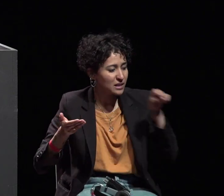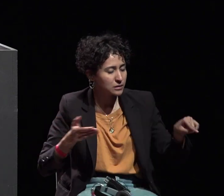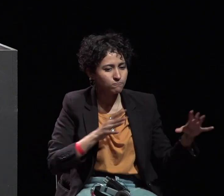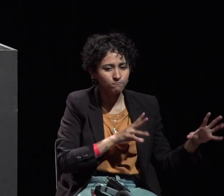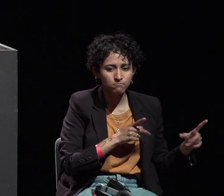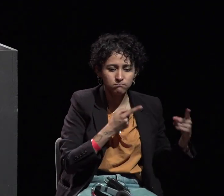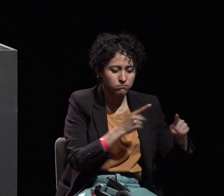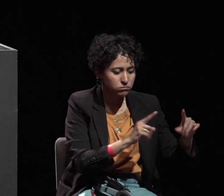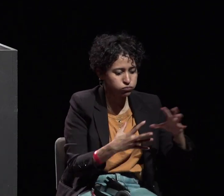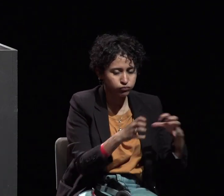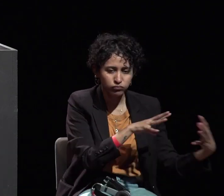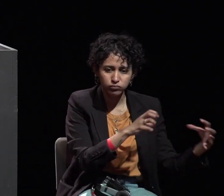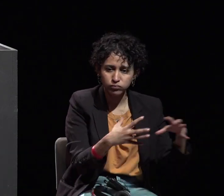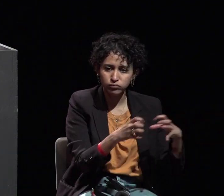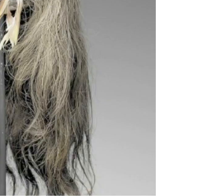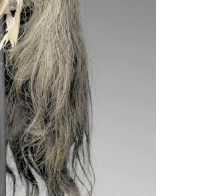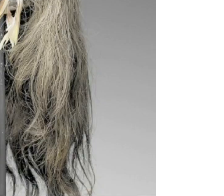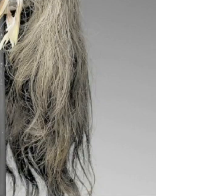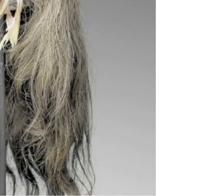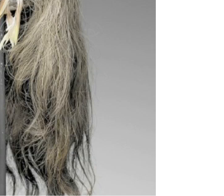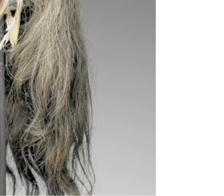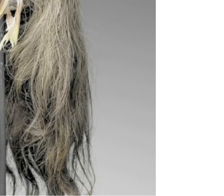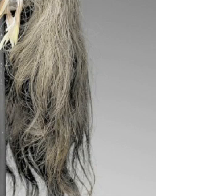mas a partir de outros nexos e intenções.